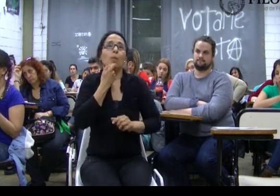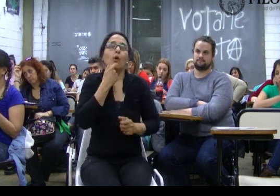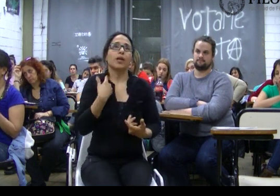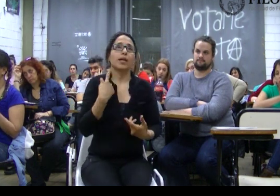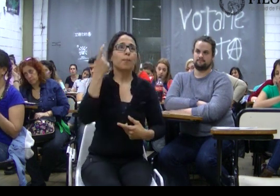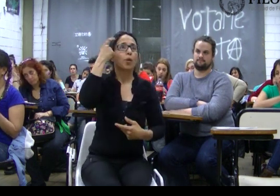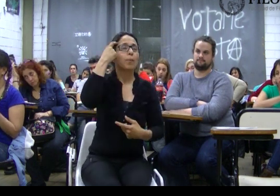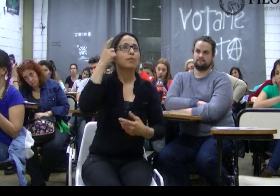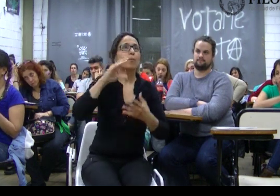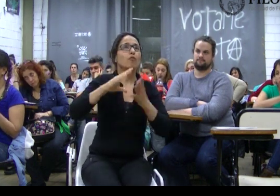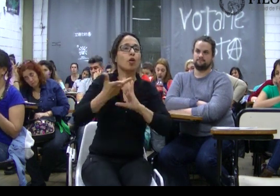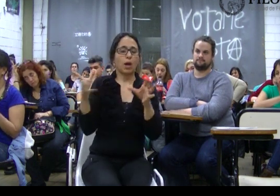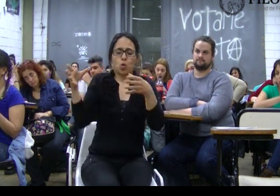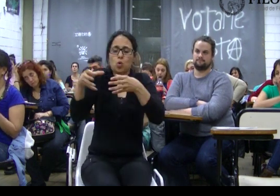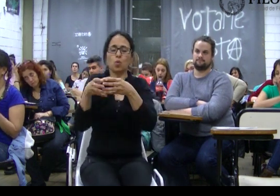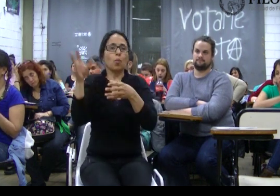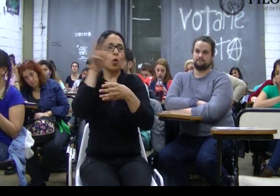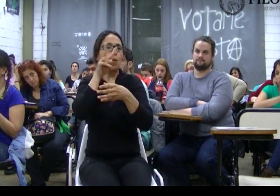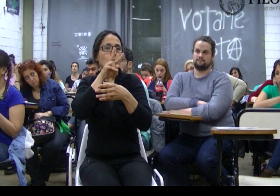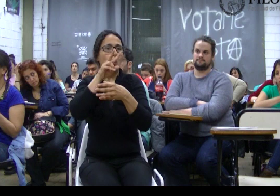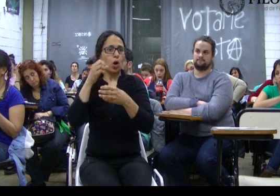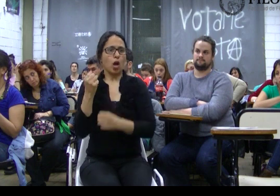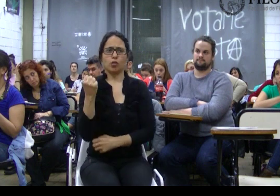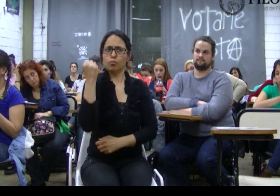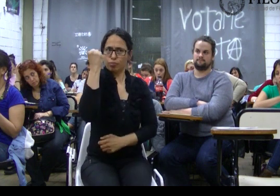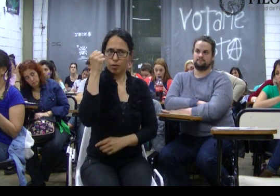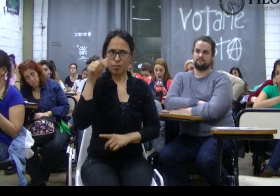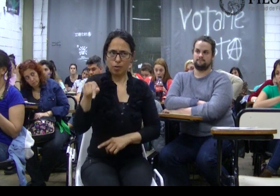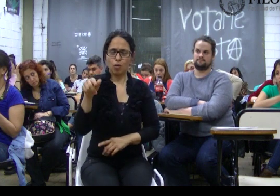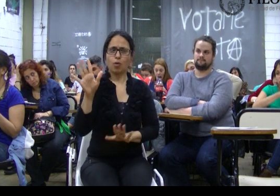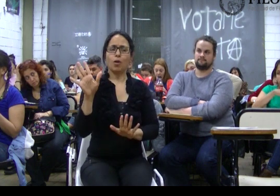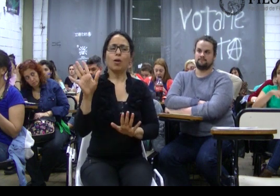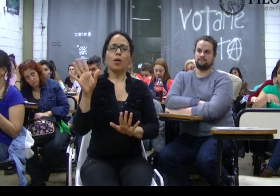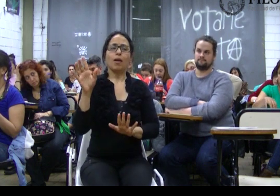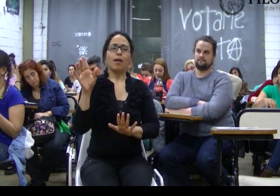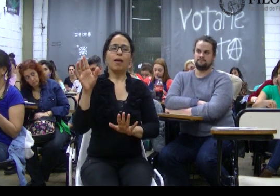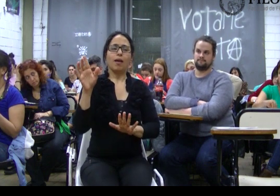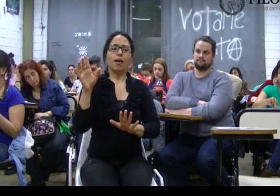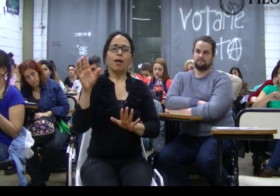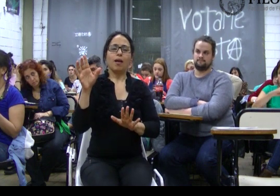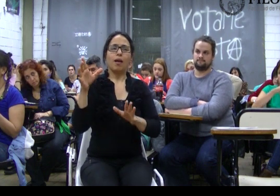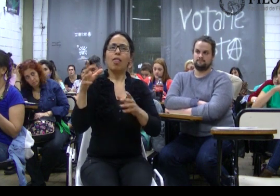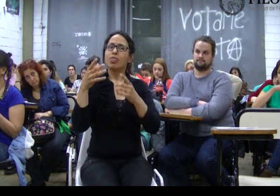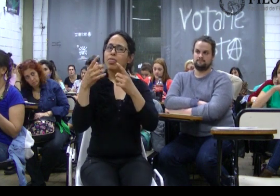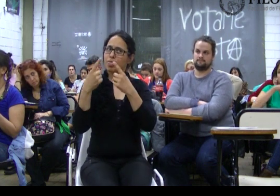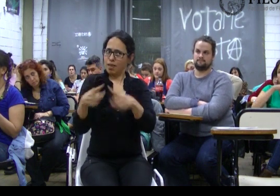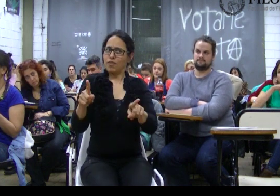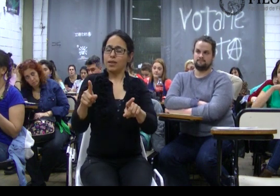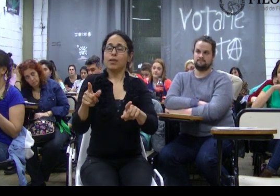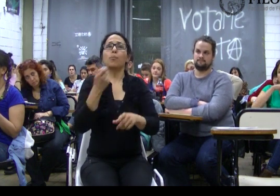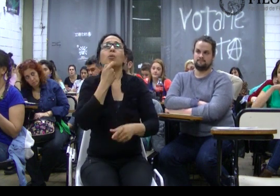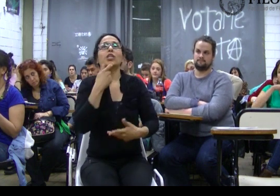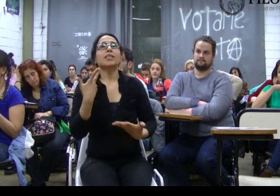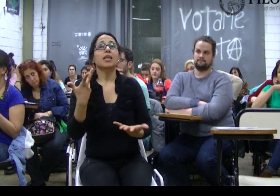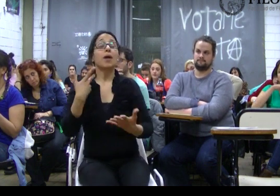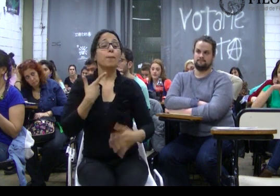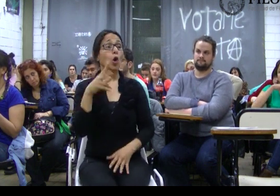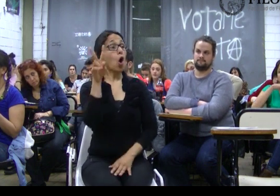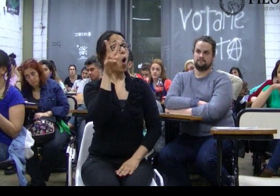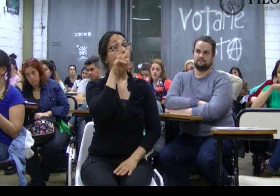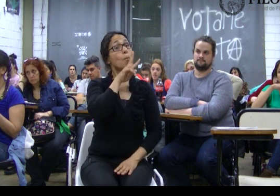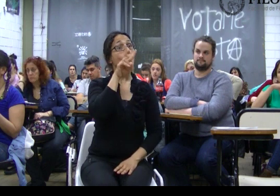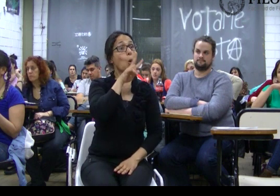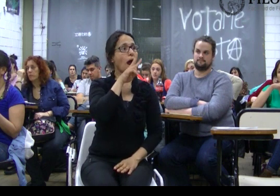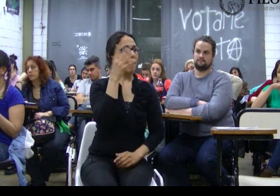feminismos decoloniales y la noción de interseccionalidad, sabemos que no es lo mismo ser mujer negra